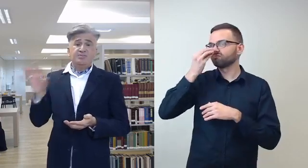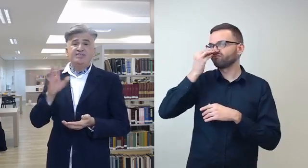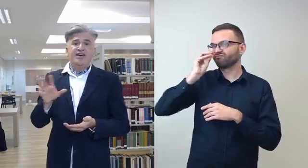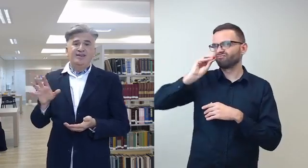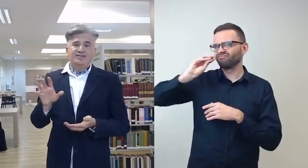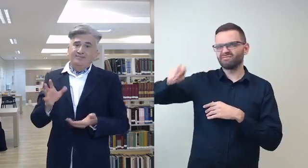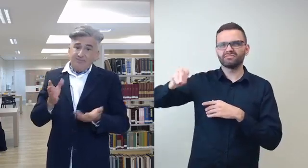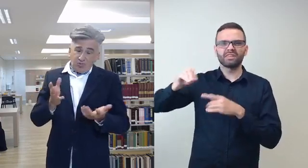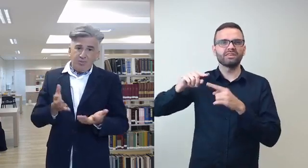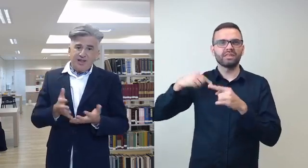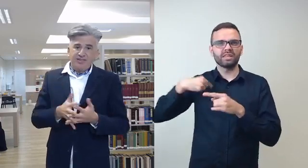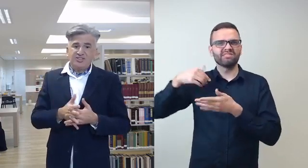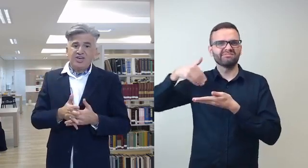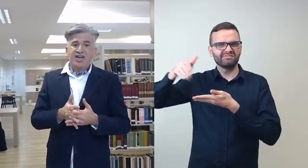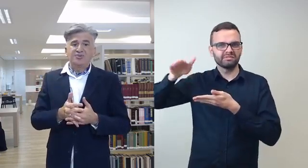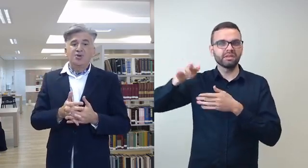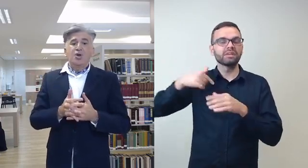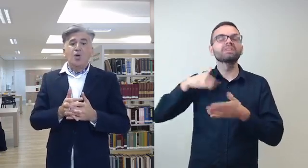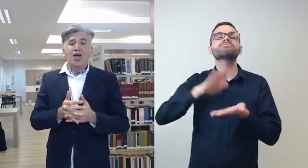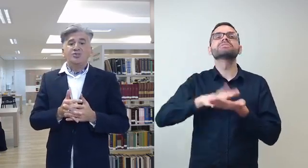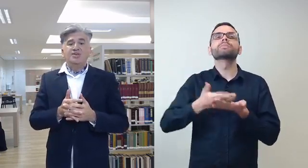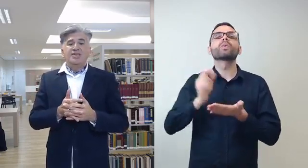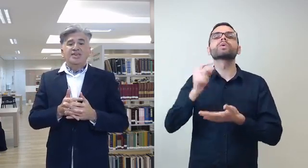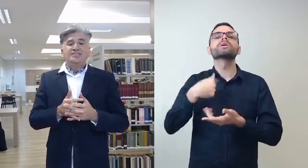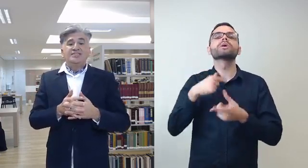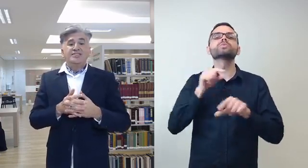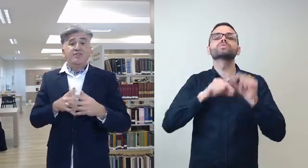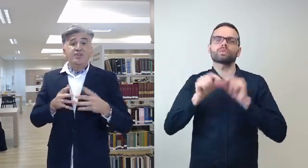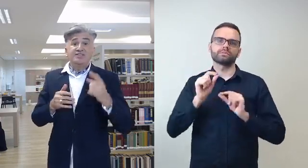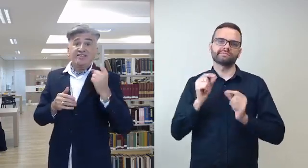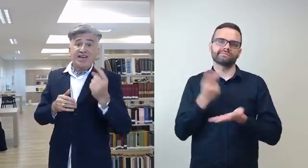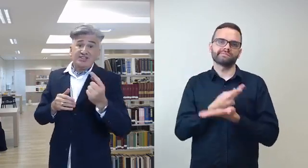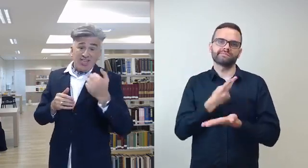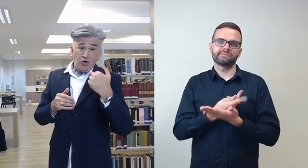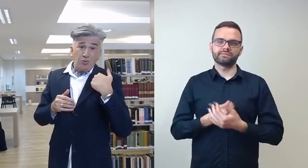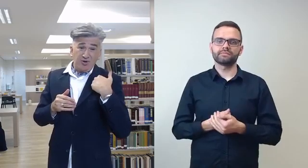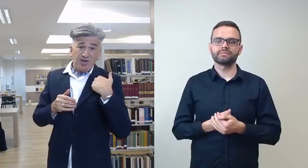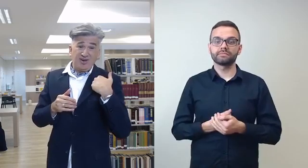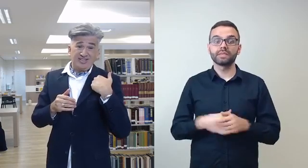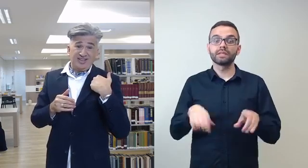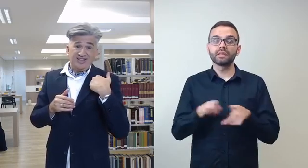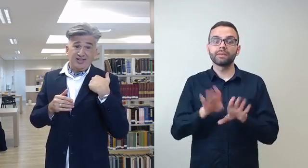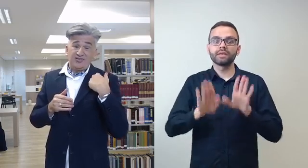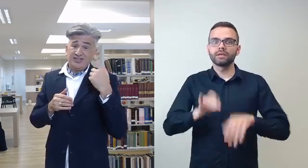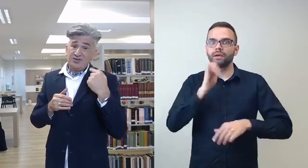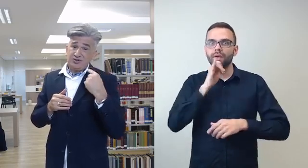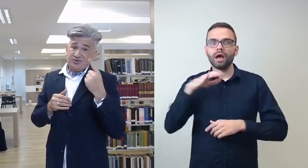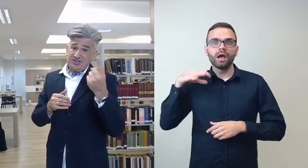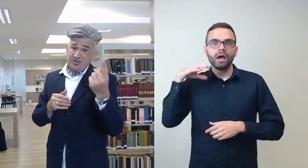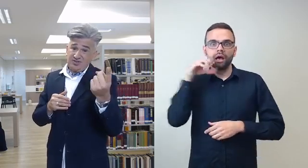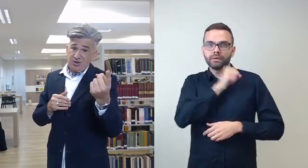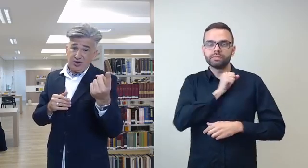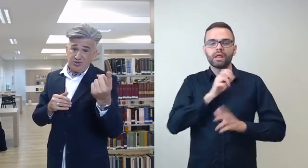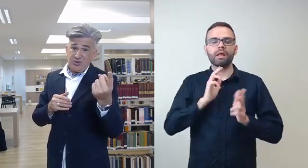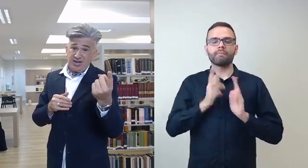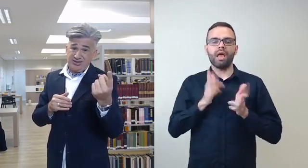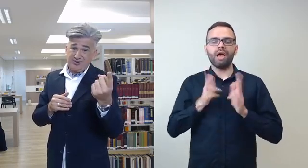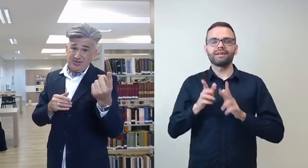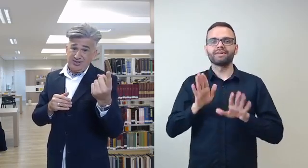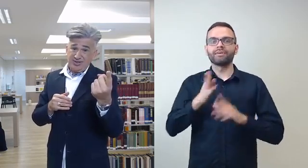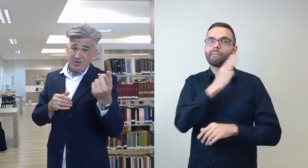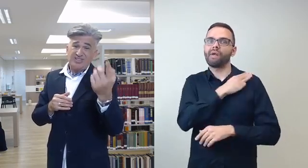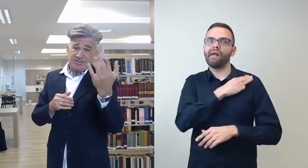deixa passar. Completamente errado. Quarto, excessiva velocidade. Aí a culpa não é nossa. Talvez eu estou fazendo isso agora com o